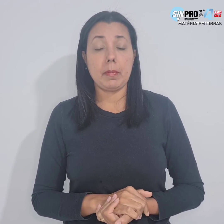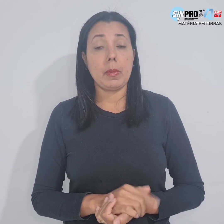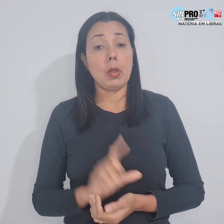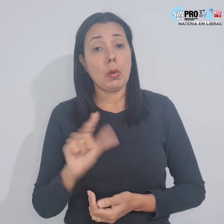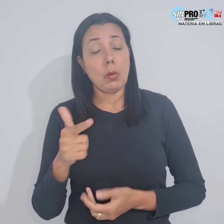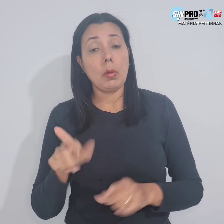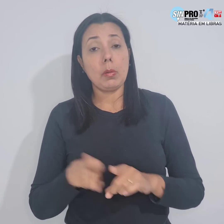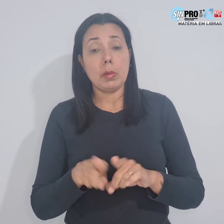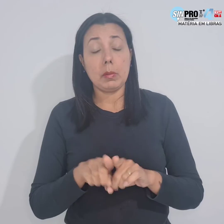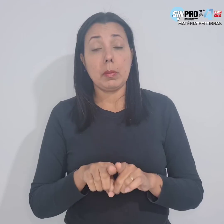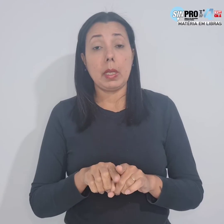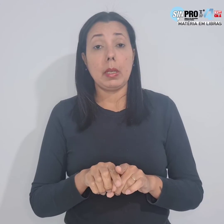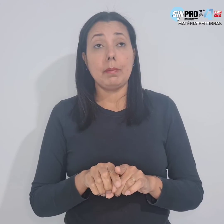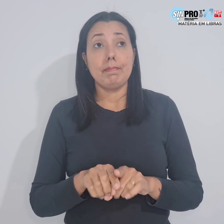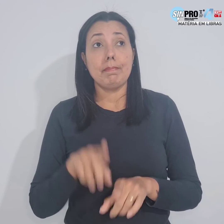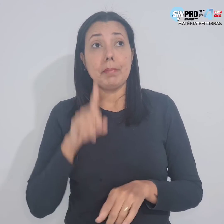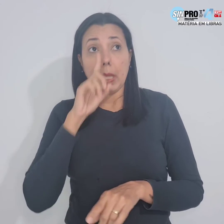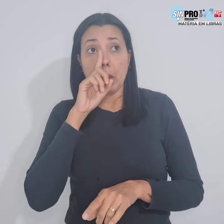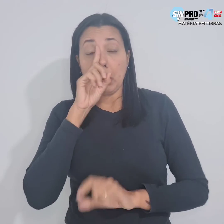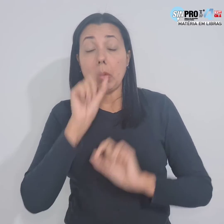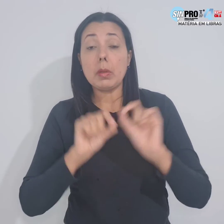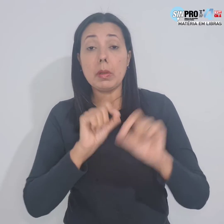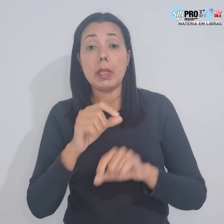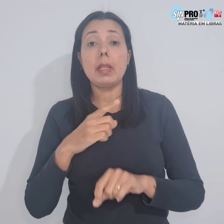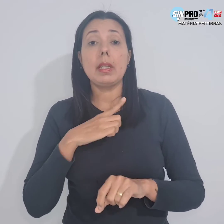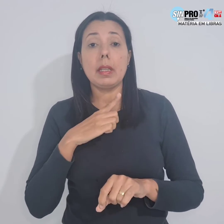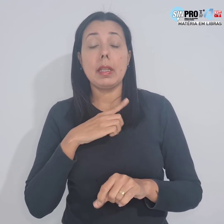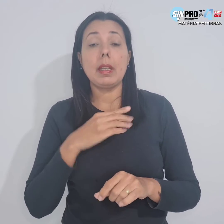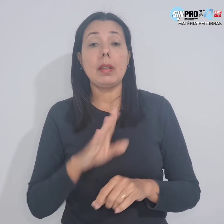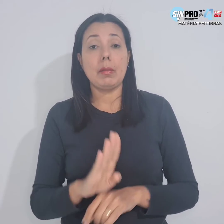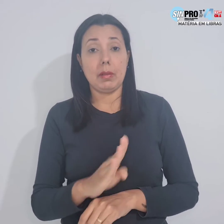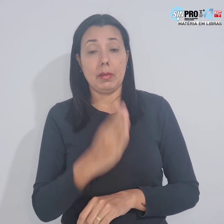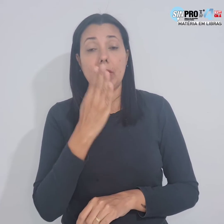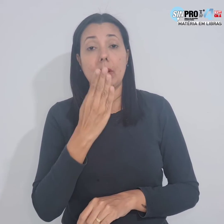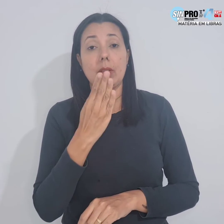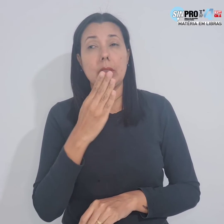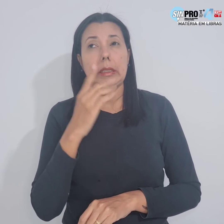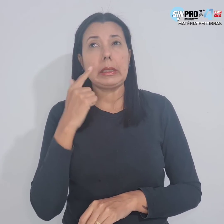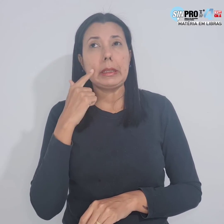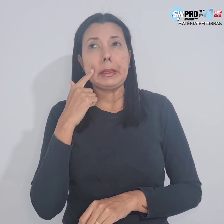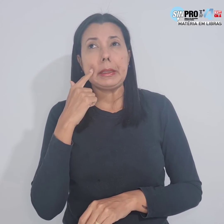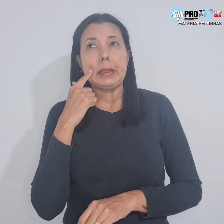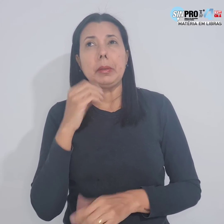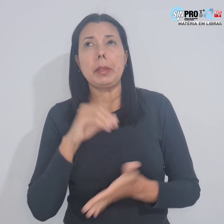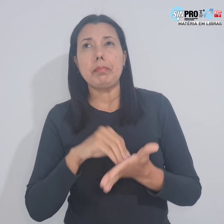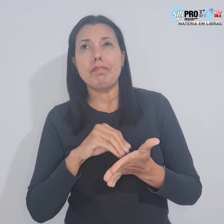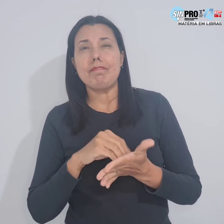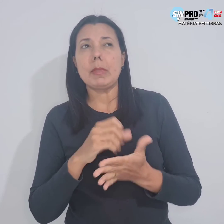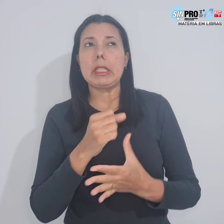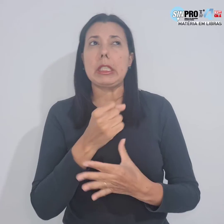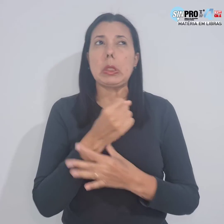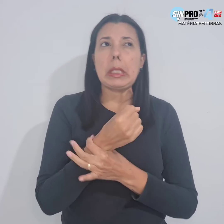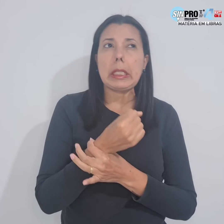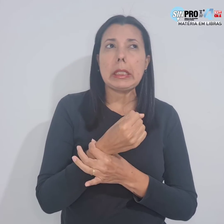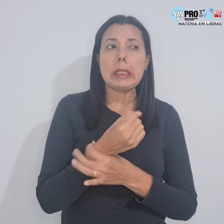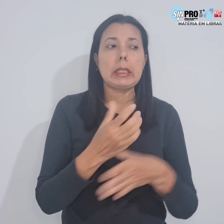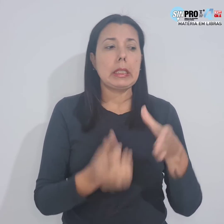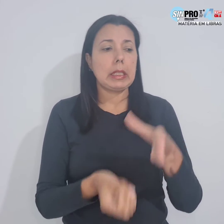Outro dado alarmante é que existe uma falsa ilusão de segurança gerado pelo